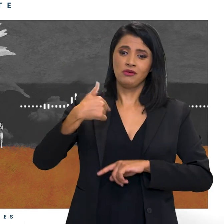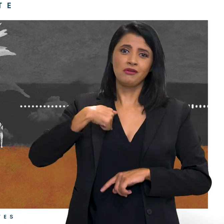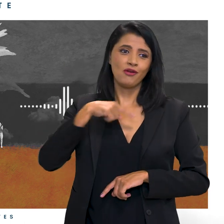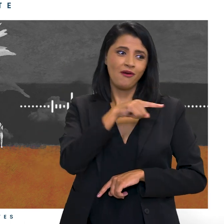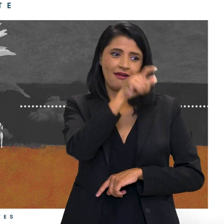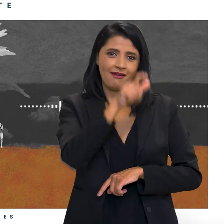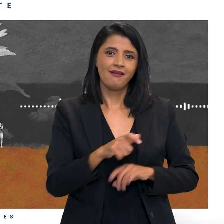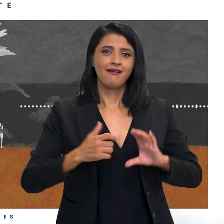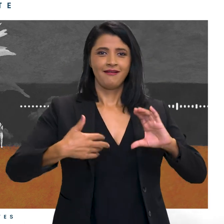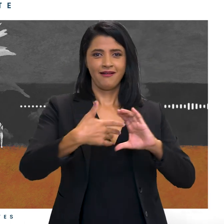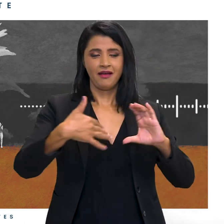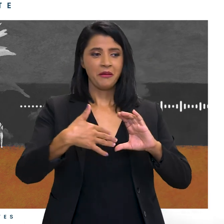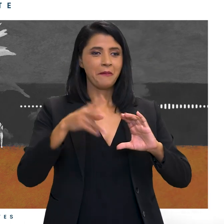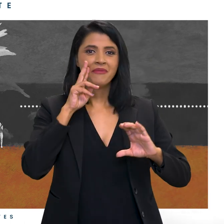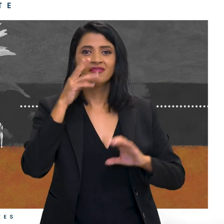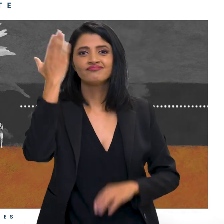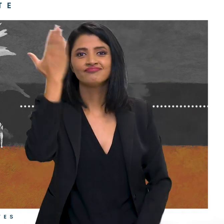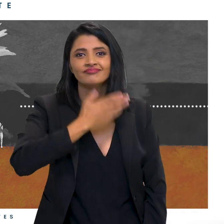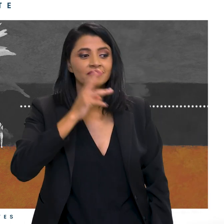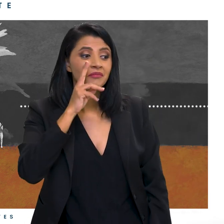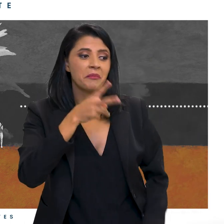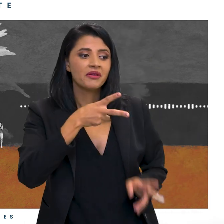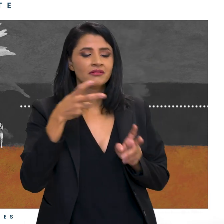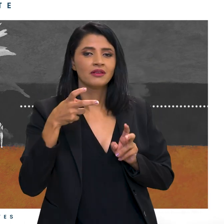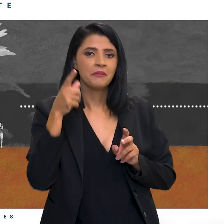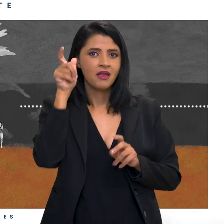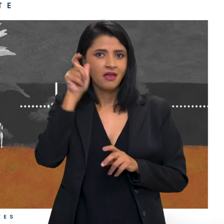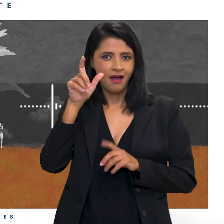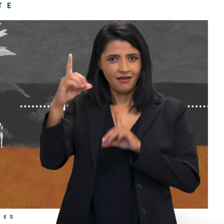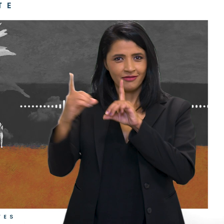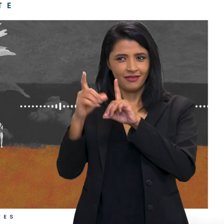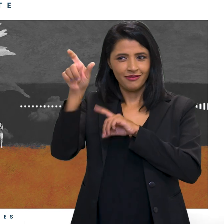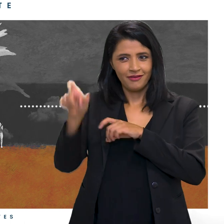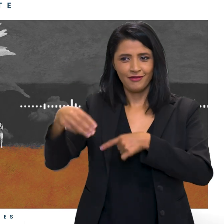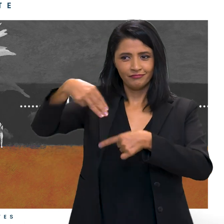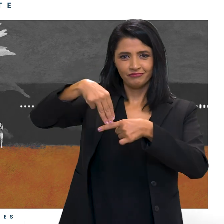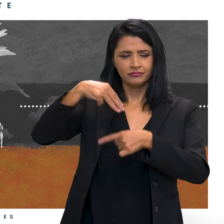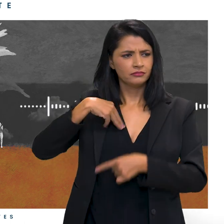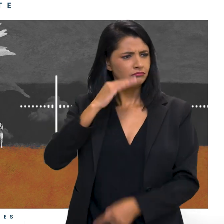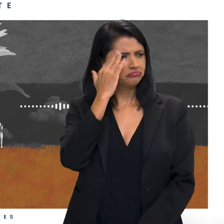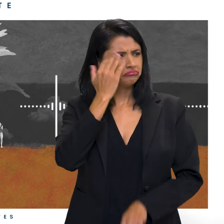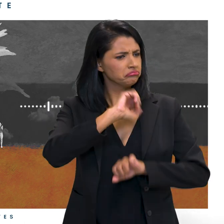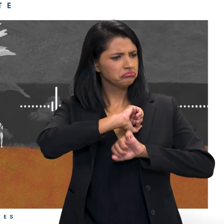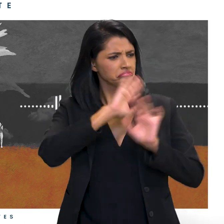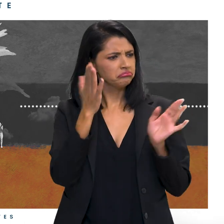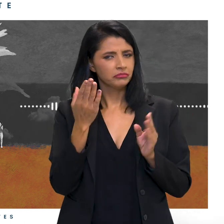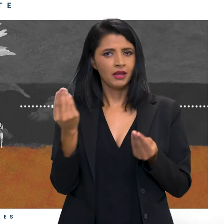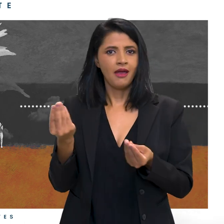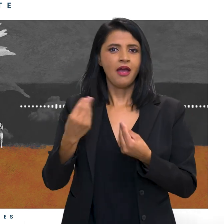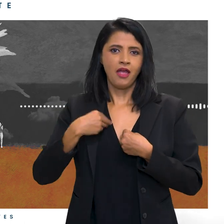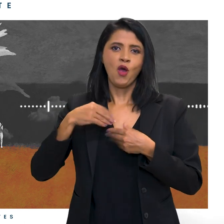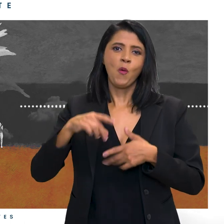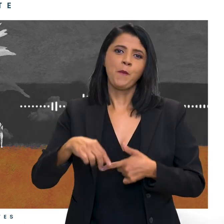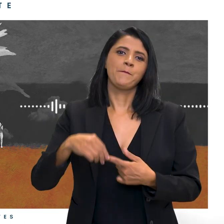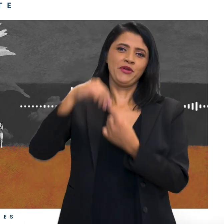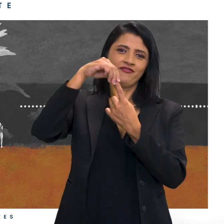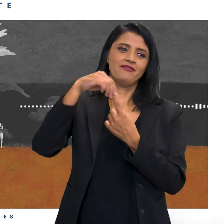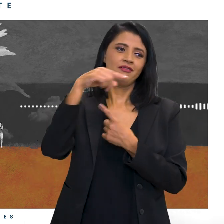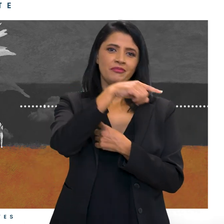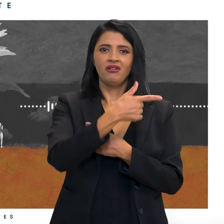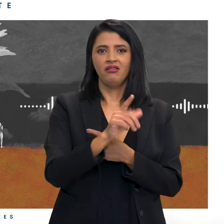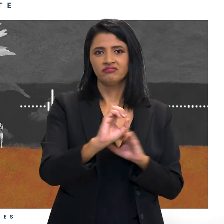ajuda, porque ela é uma rara invisível. E a menina, a atendente, não entendeu isso. Ela me